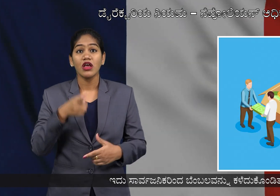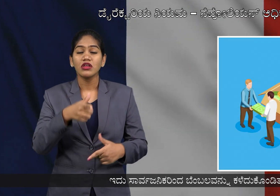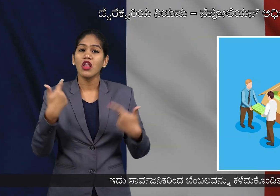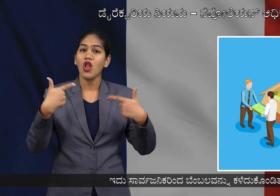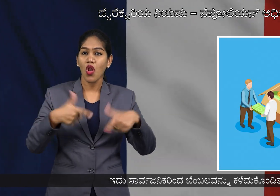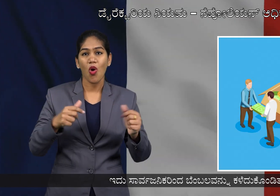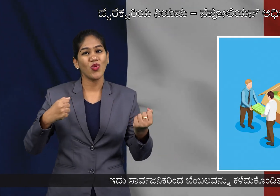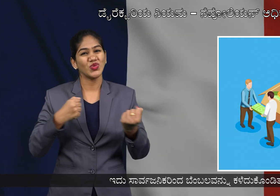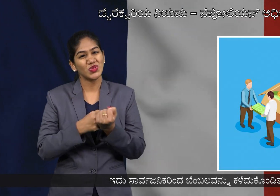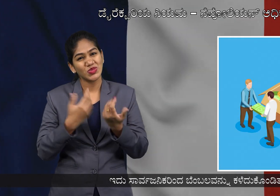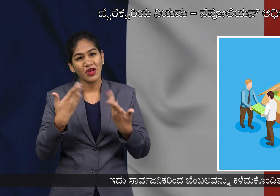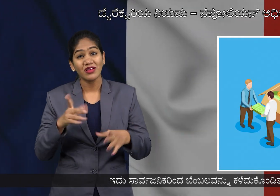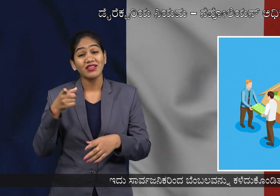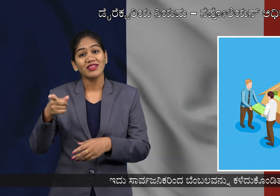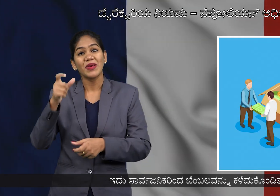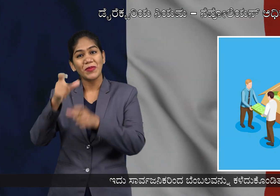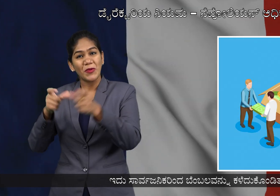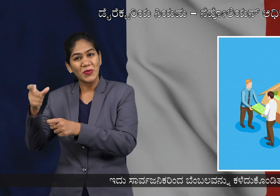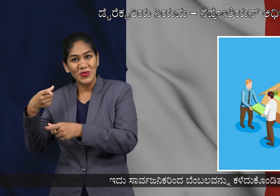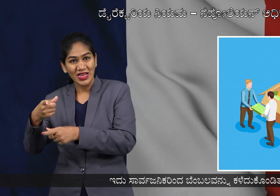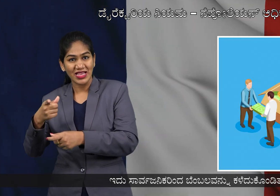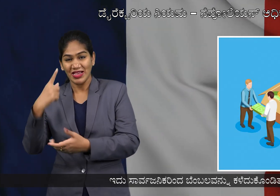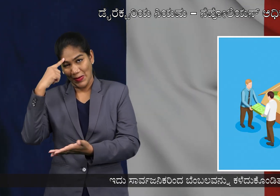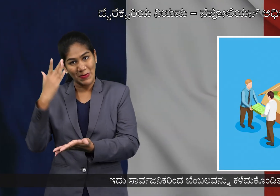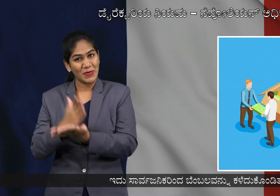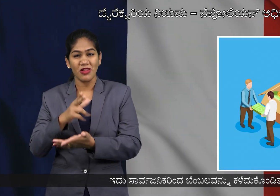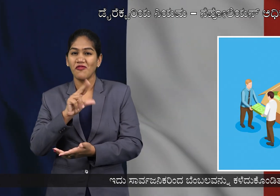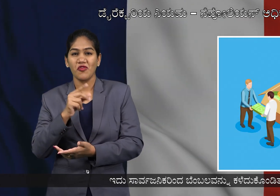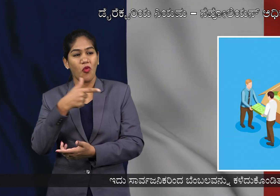ಇದು ಸಾರ್ವಜನಿಕರಿಂದ ಬೆಂಬಲವನ್ನು ಕಳೆದುಕೊಂಡಿತು.